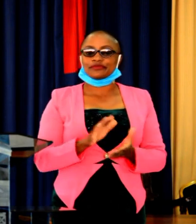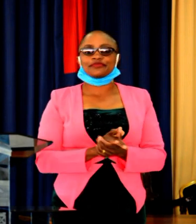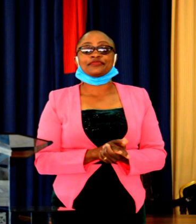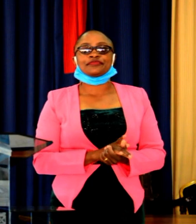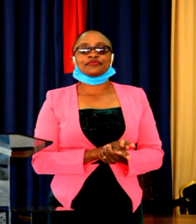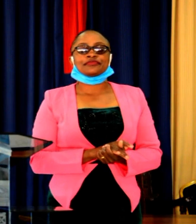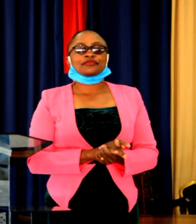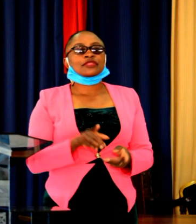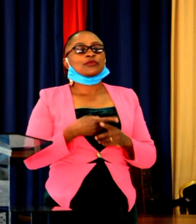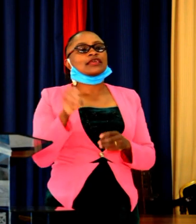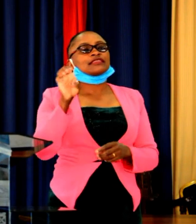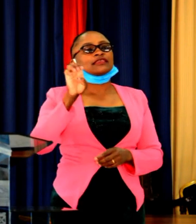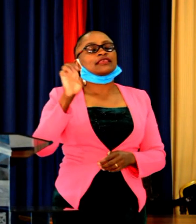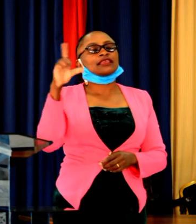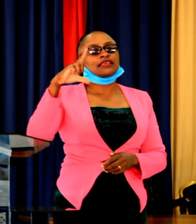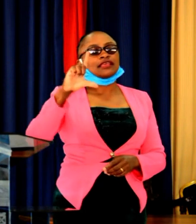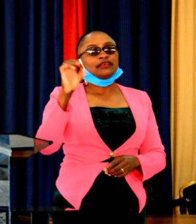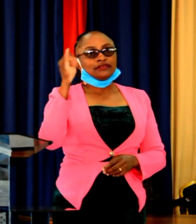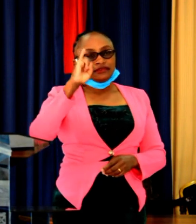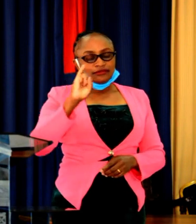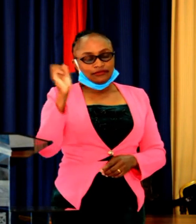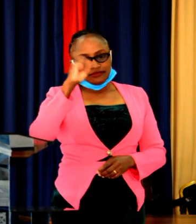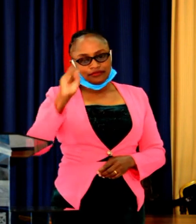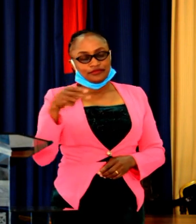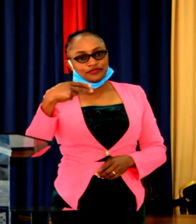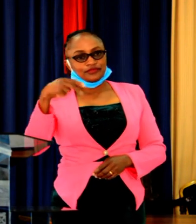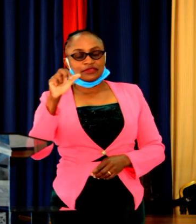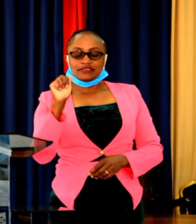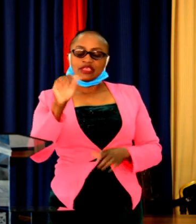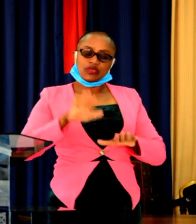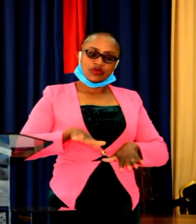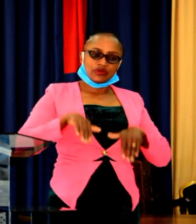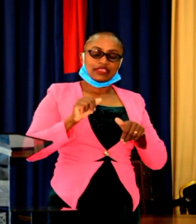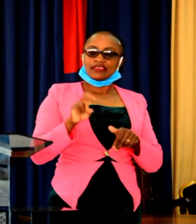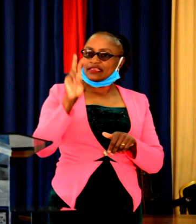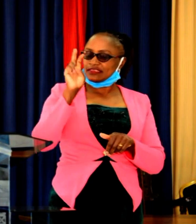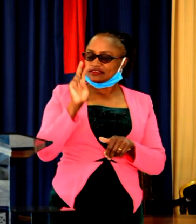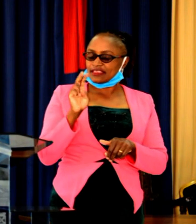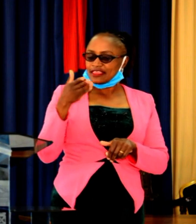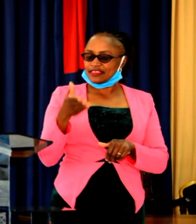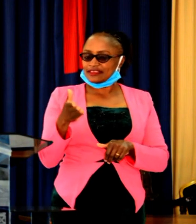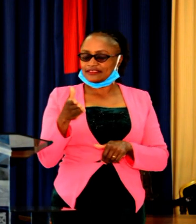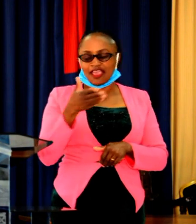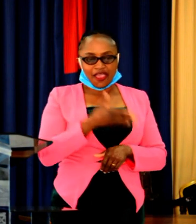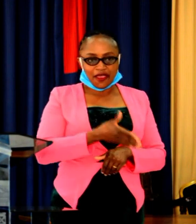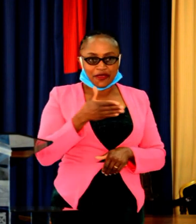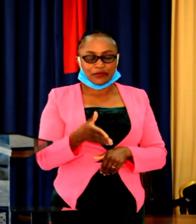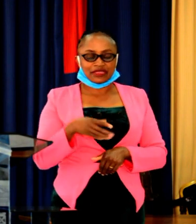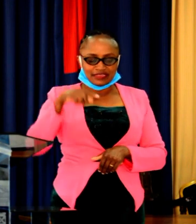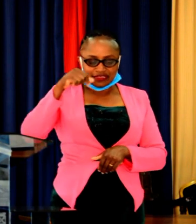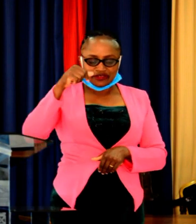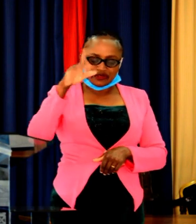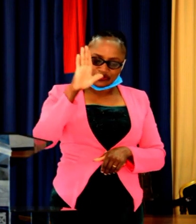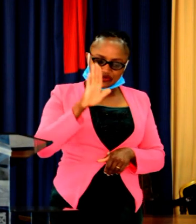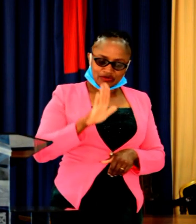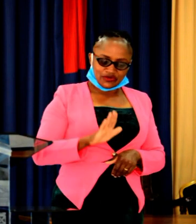naye Elisha akamwambia, "Wewe utaona jambo hili likifanyika. Utasikia unga ukishuka bei, lakini